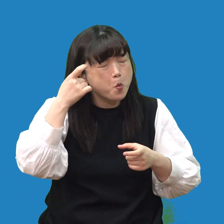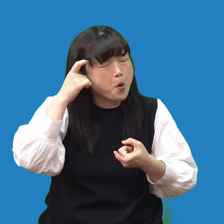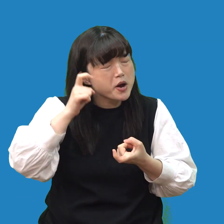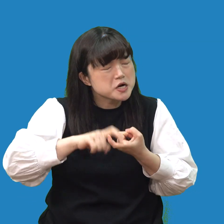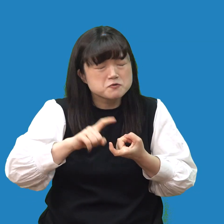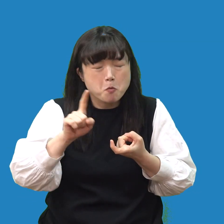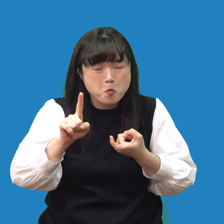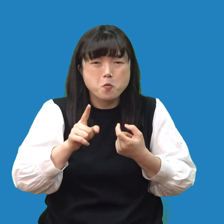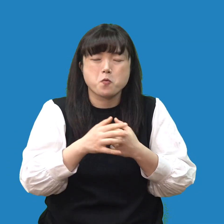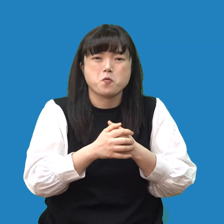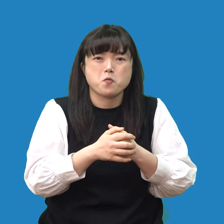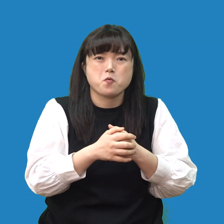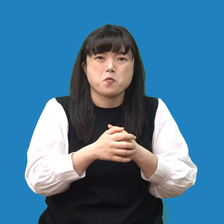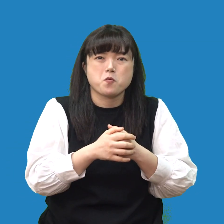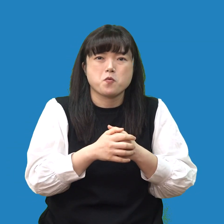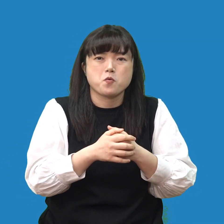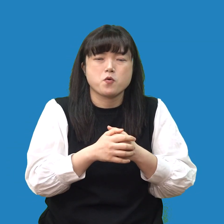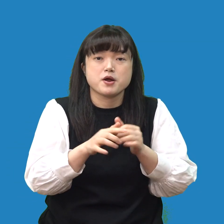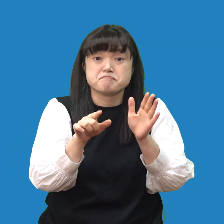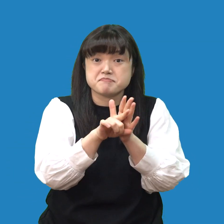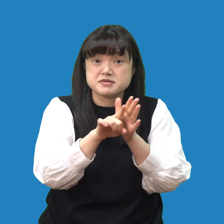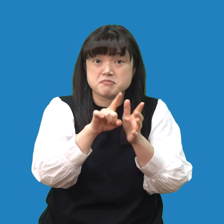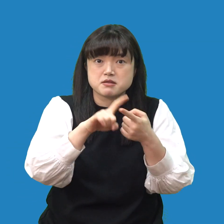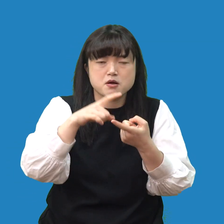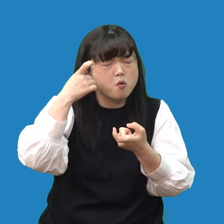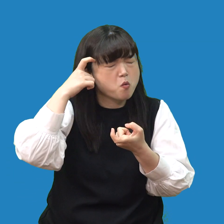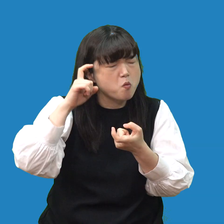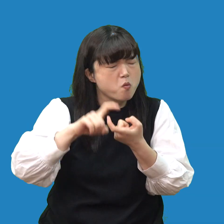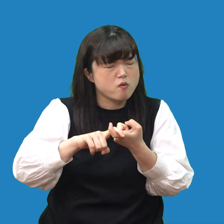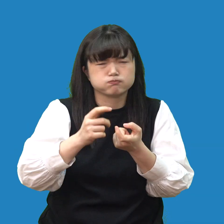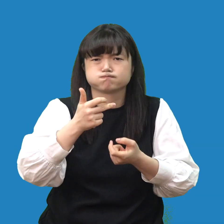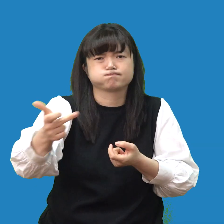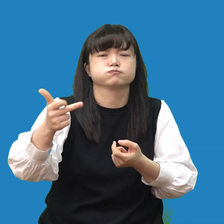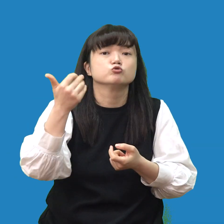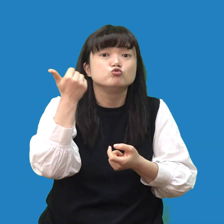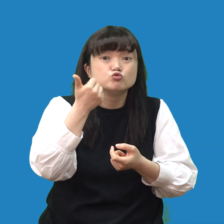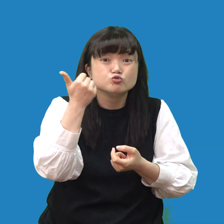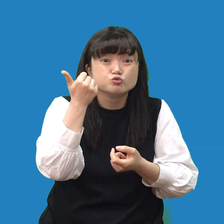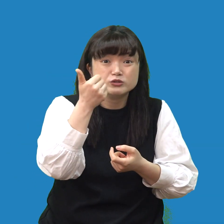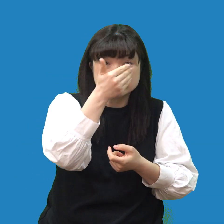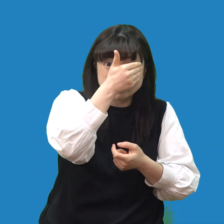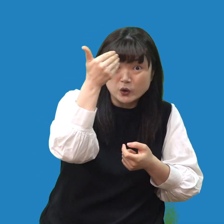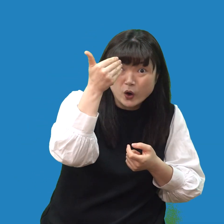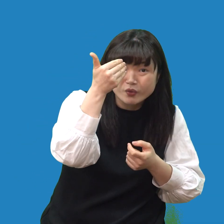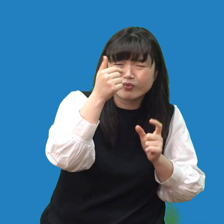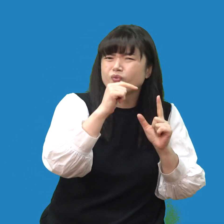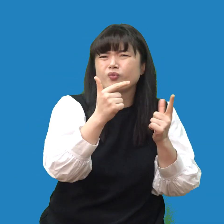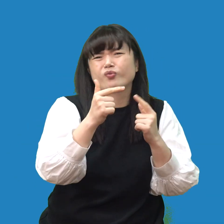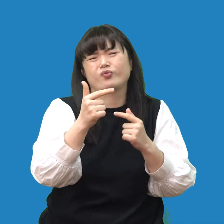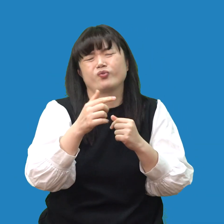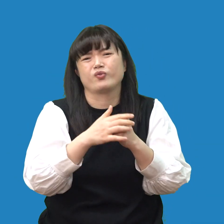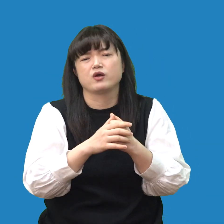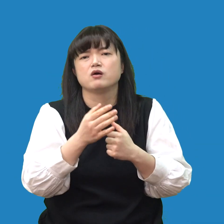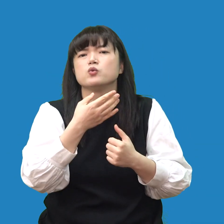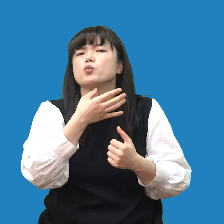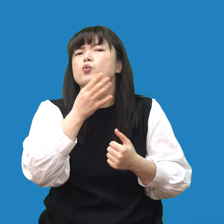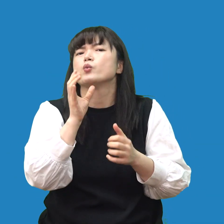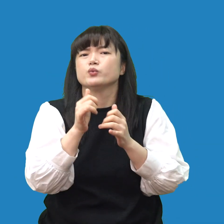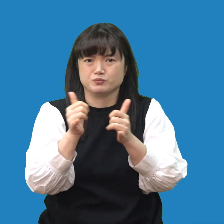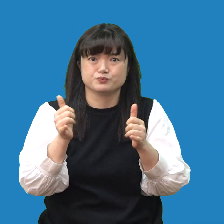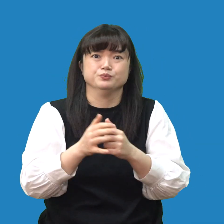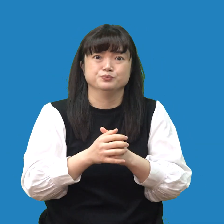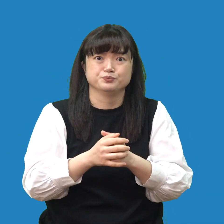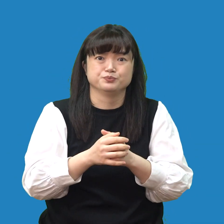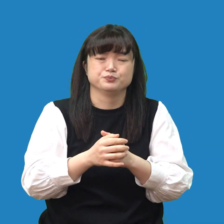항목이 있었는데요. 신앙에 대해서 관심이 가장 높은 세대는 단연코 노년